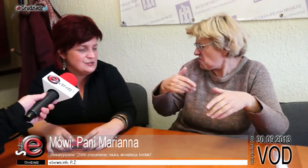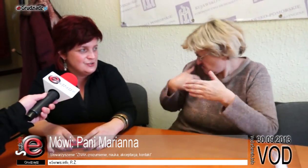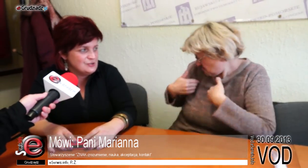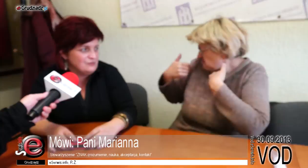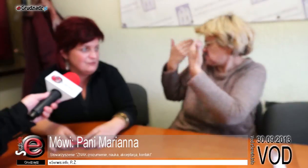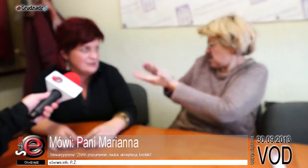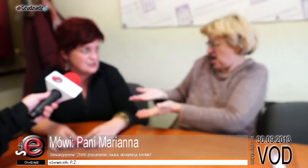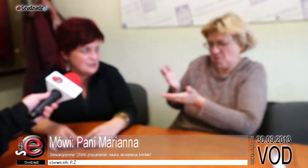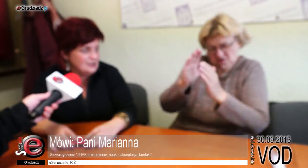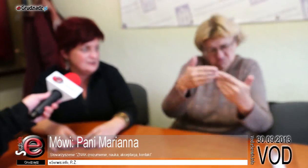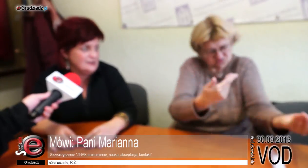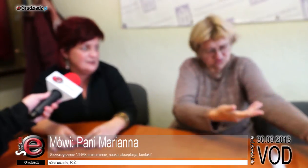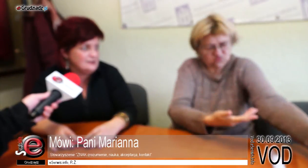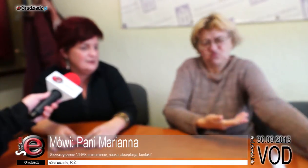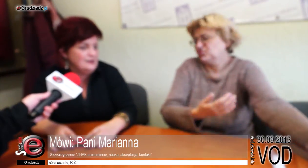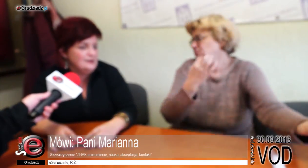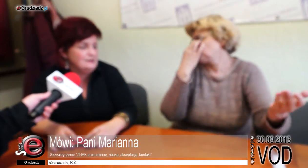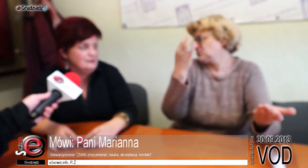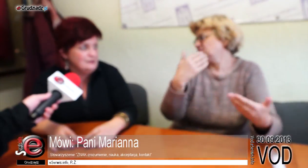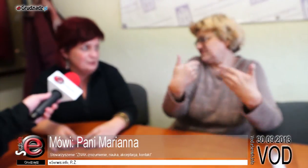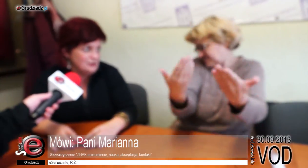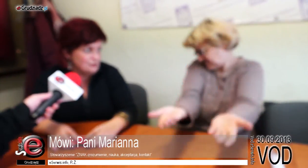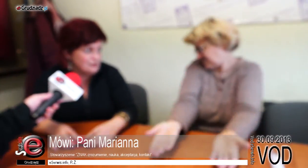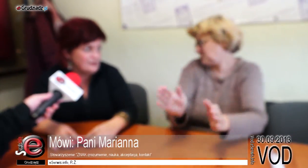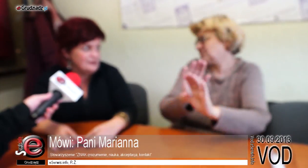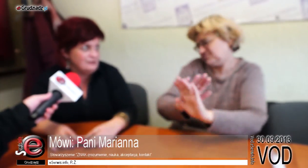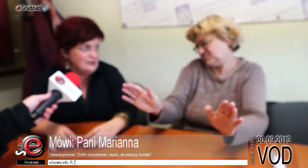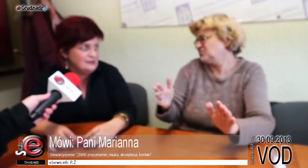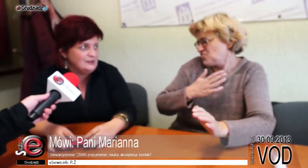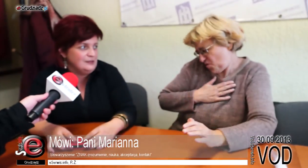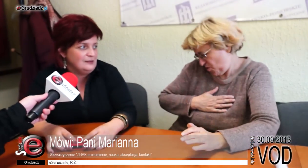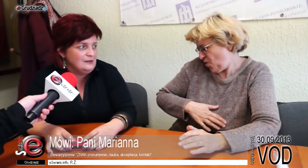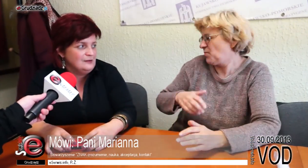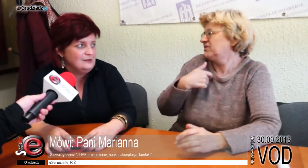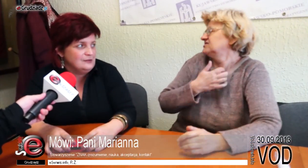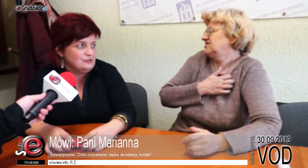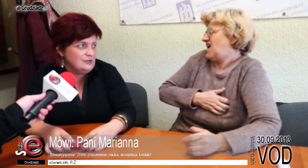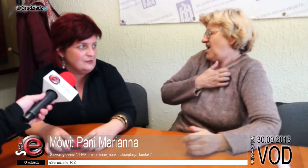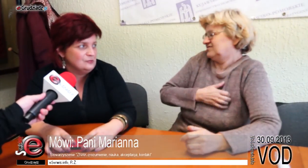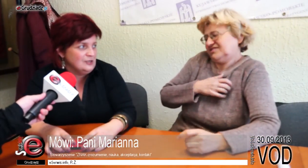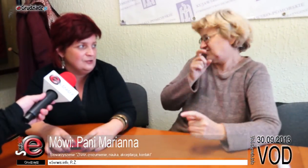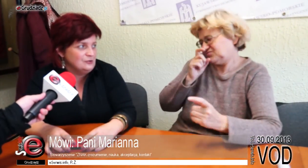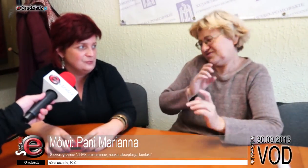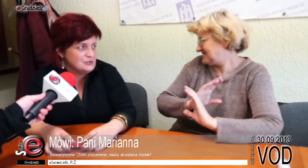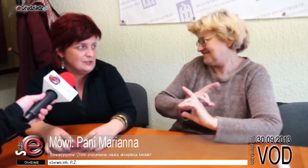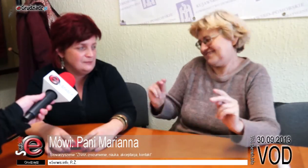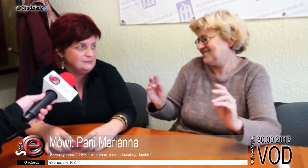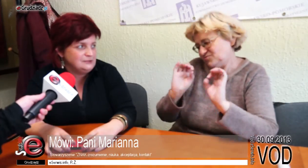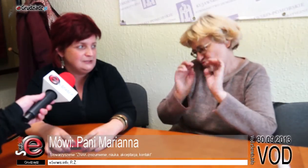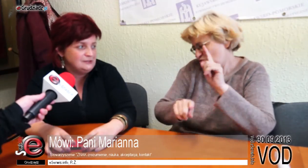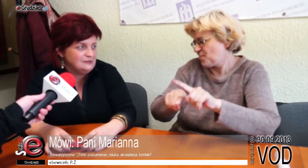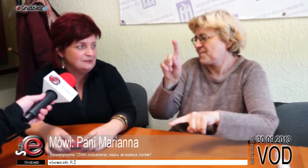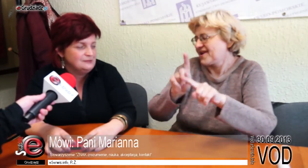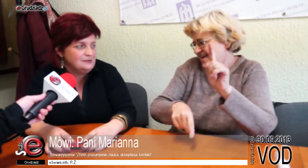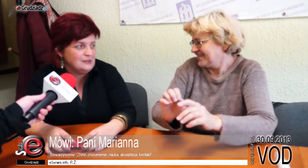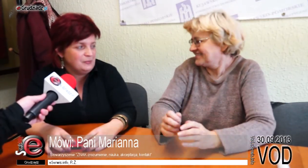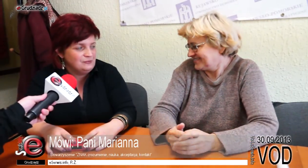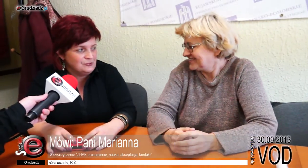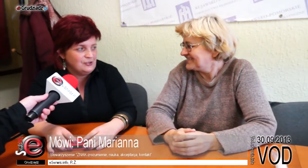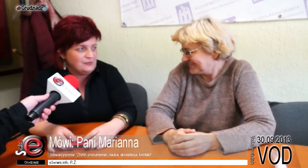Uczestniczę w warsztatach, robię różne serwetki, także jest tutaj dobrze i na pewno nie jest mi